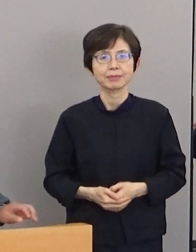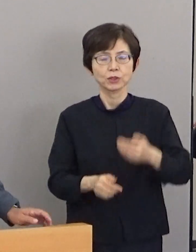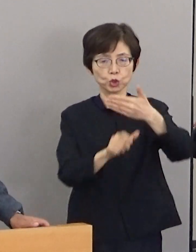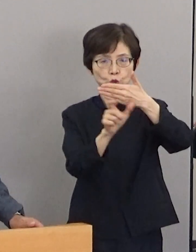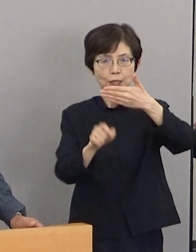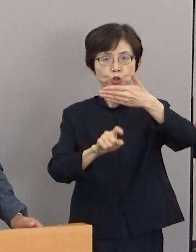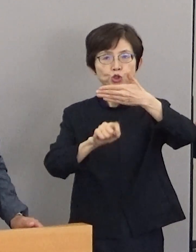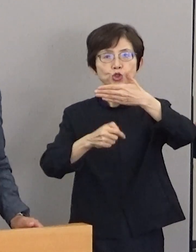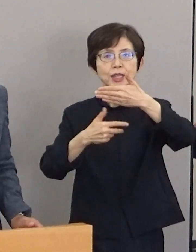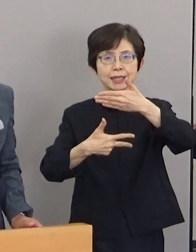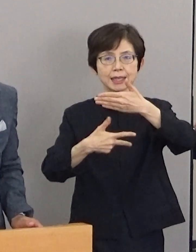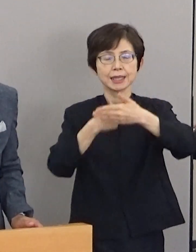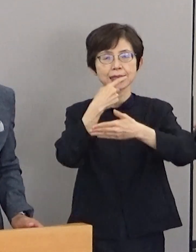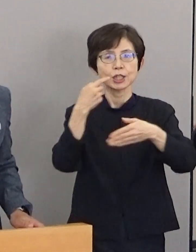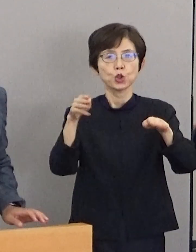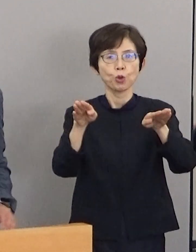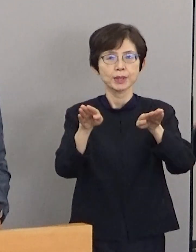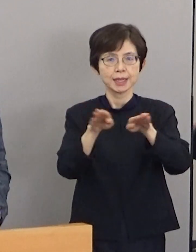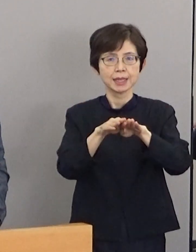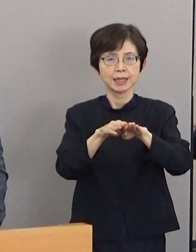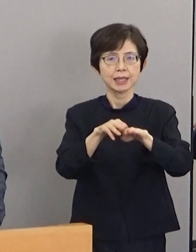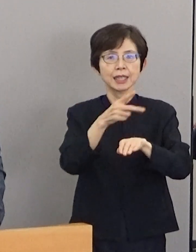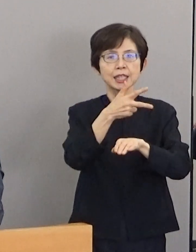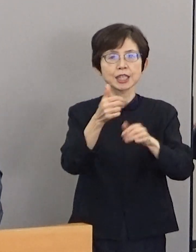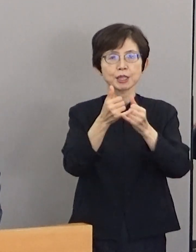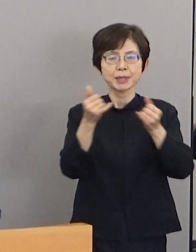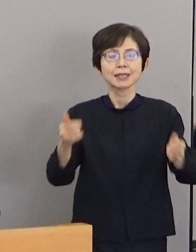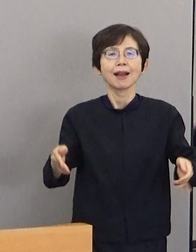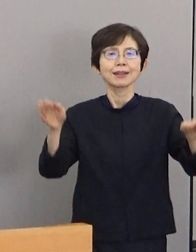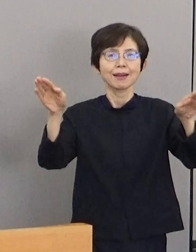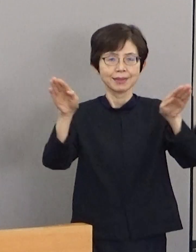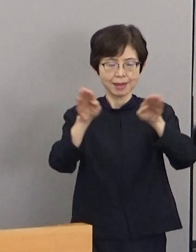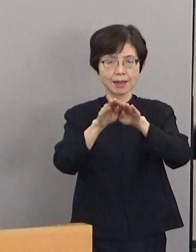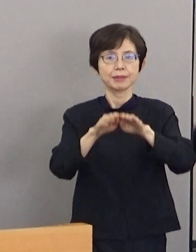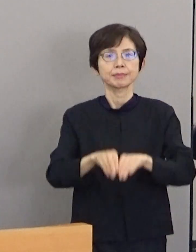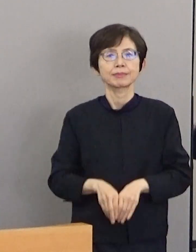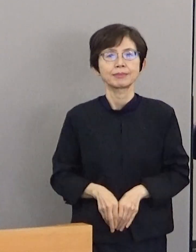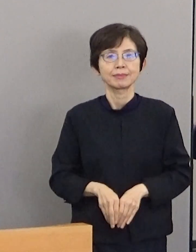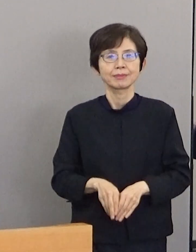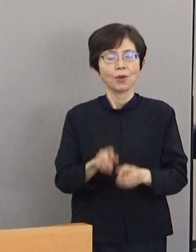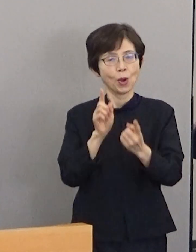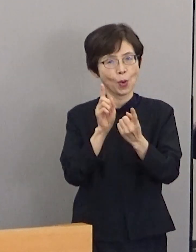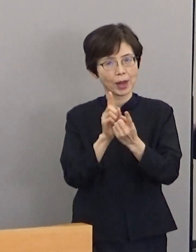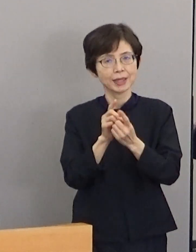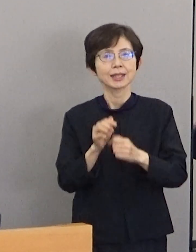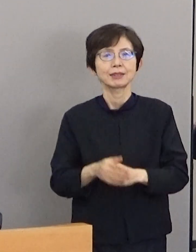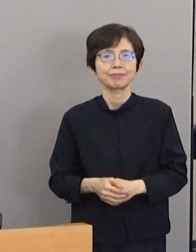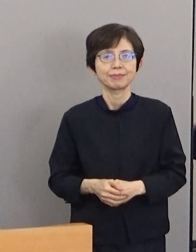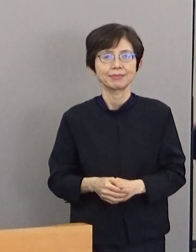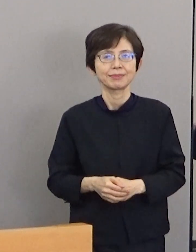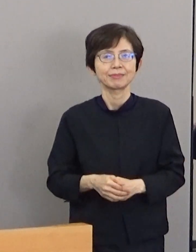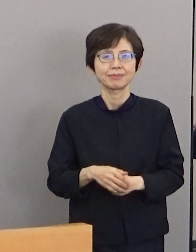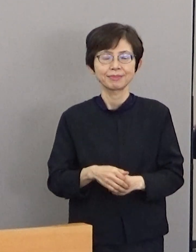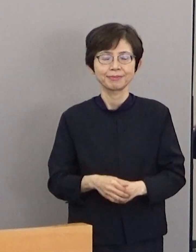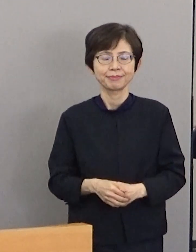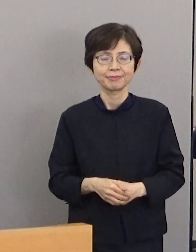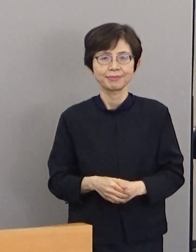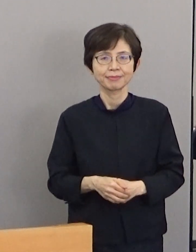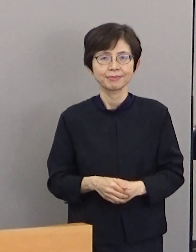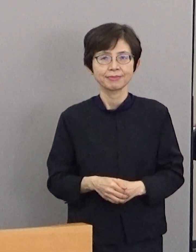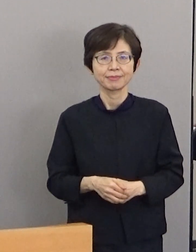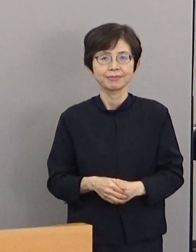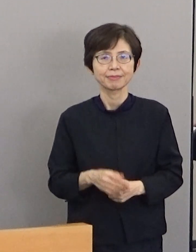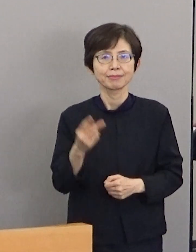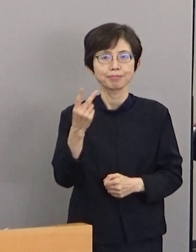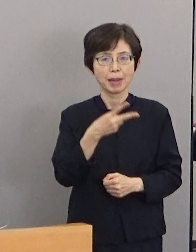9月17日日曜日に下関市民会館でお会いできるればと思っております。